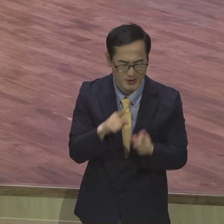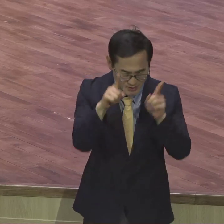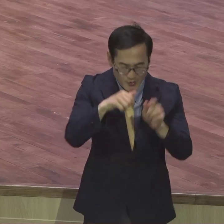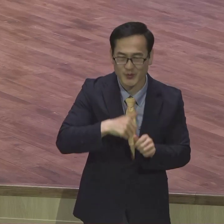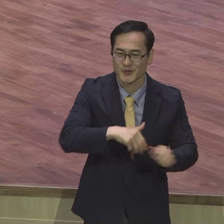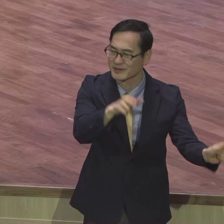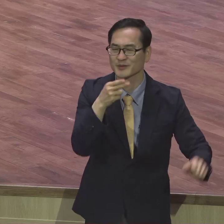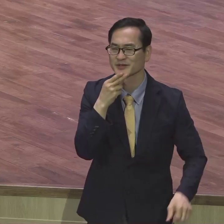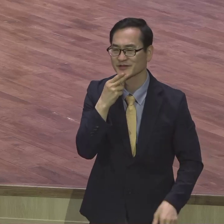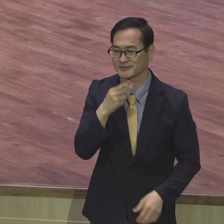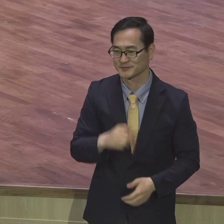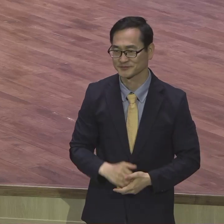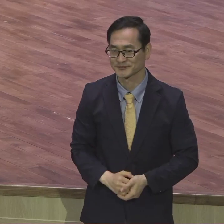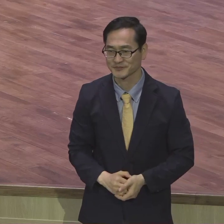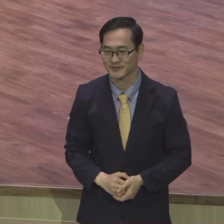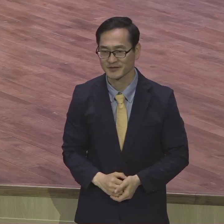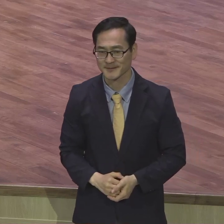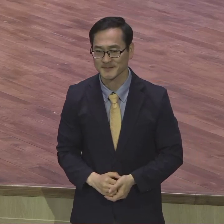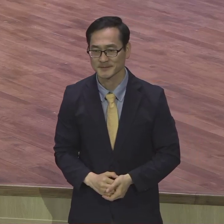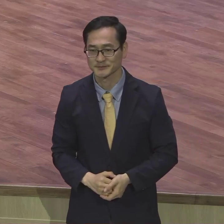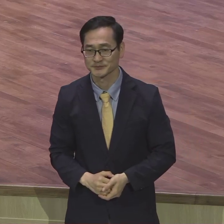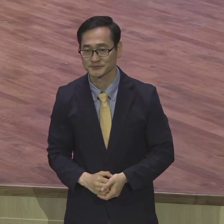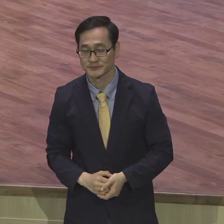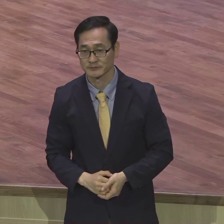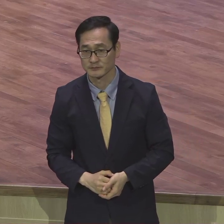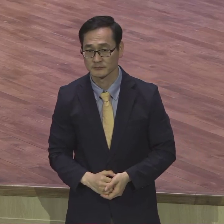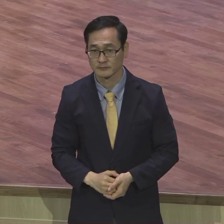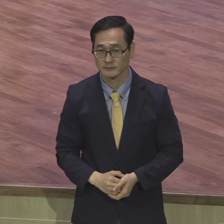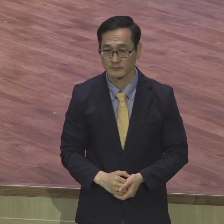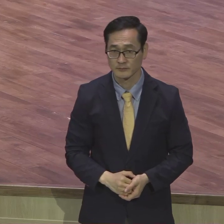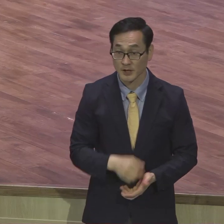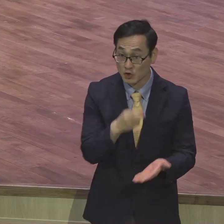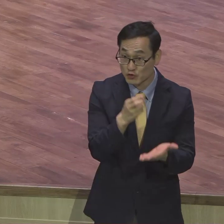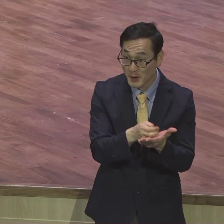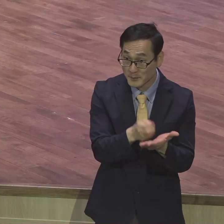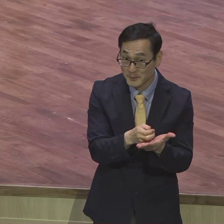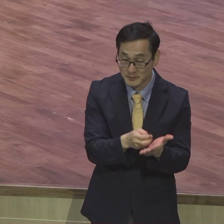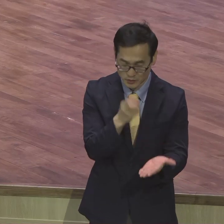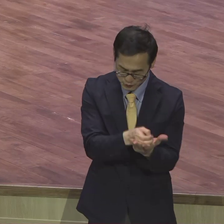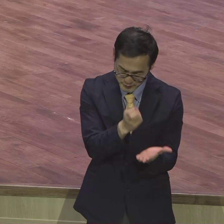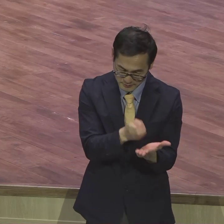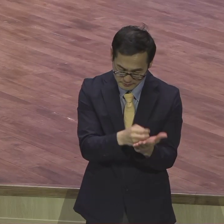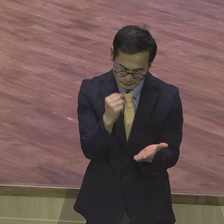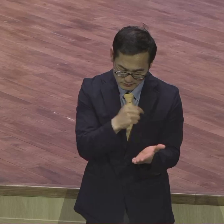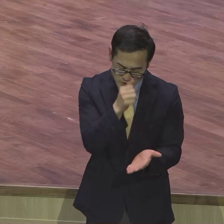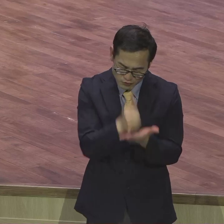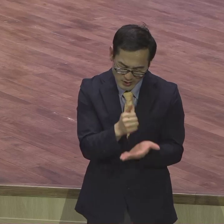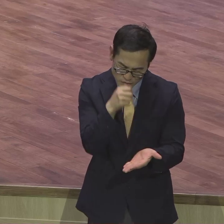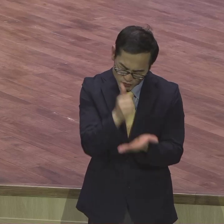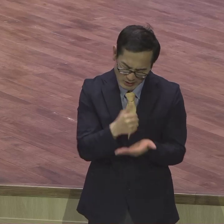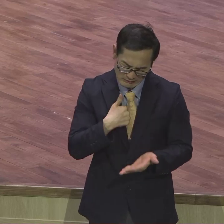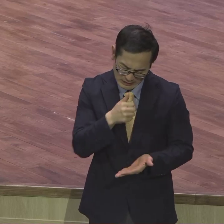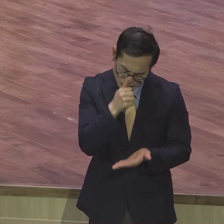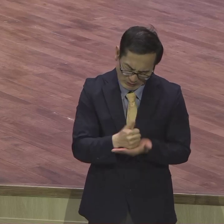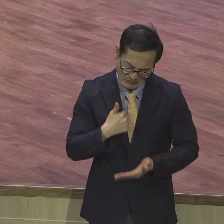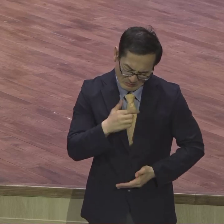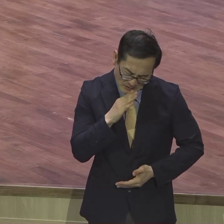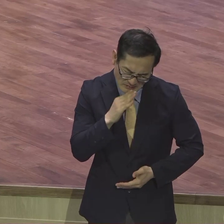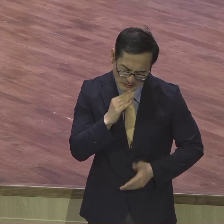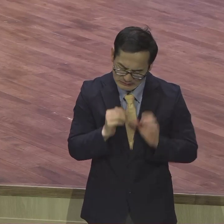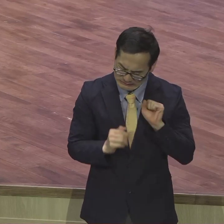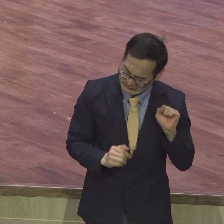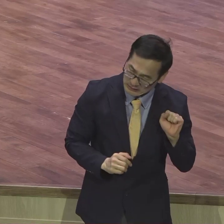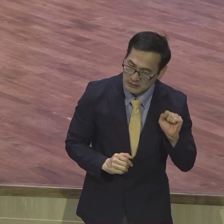율법적인 율법적인 정죄 의지 속에 매여 있으면 안 된다는 사실을 여기서 지금 강조하고